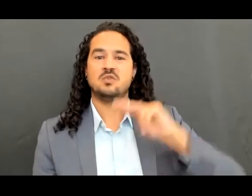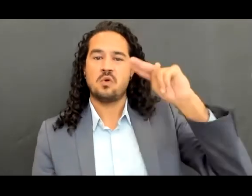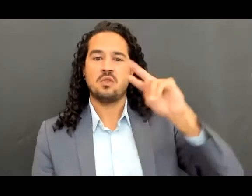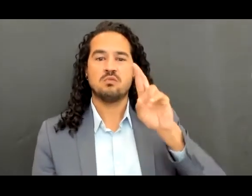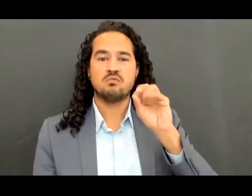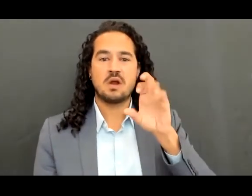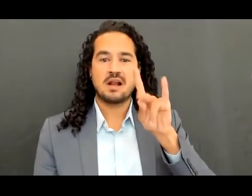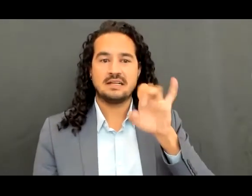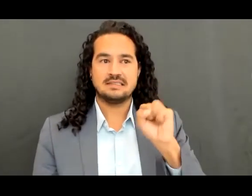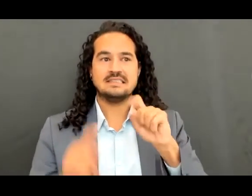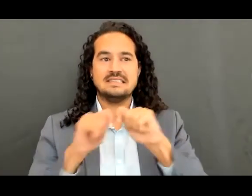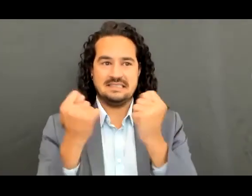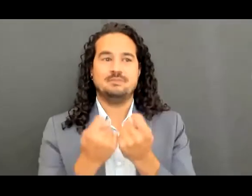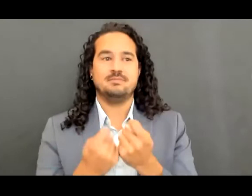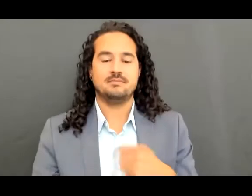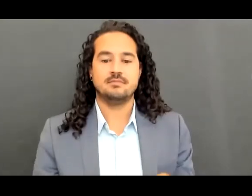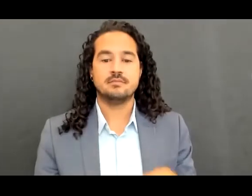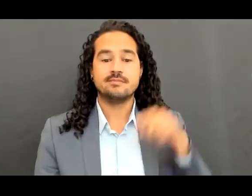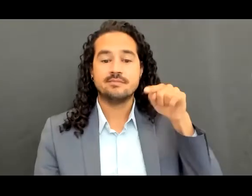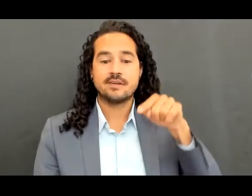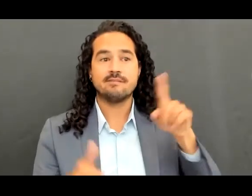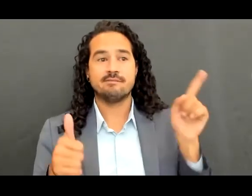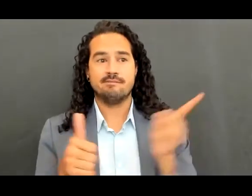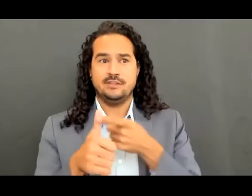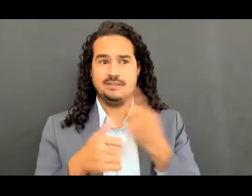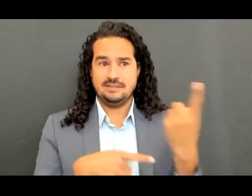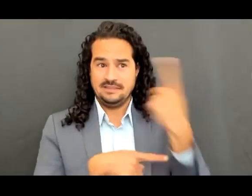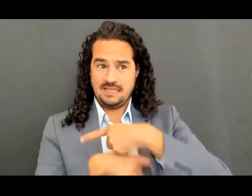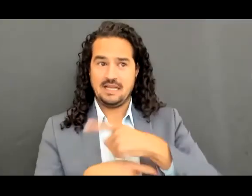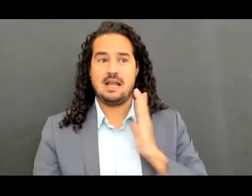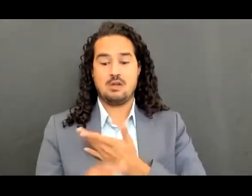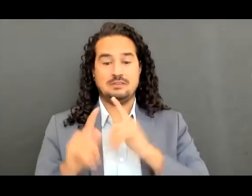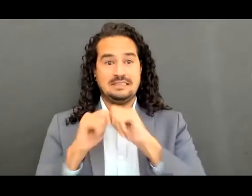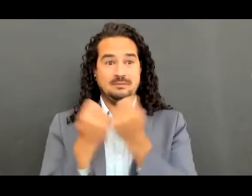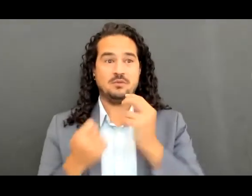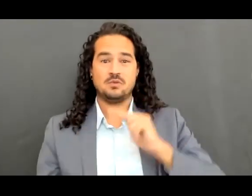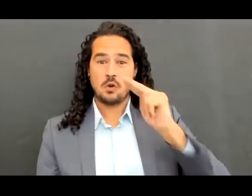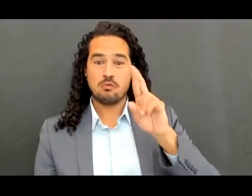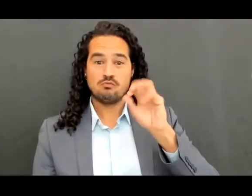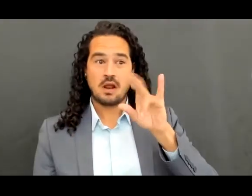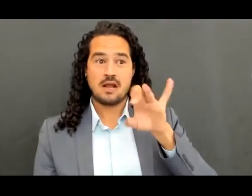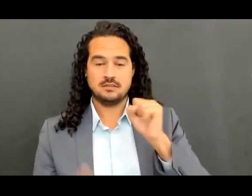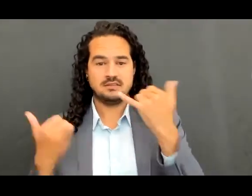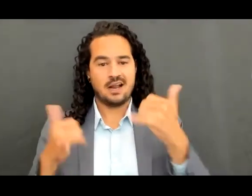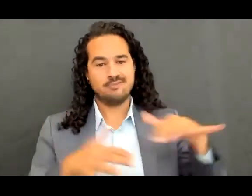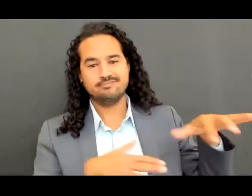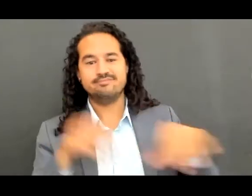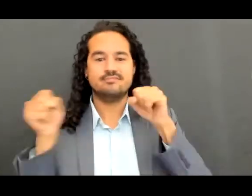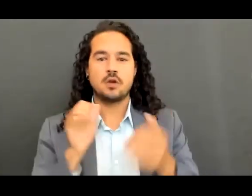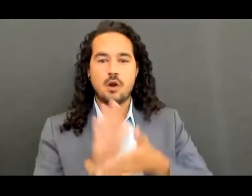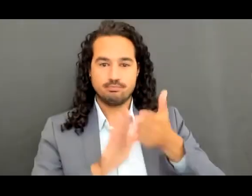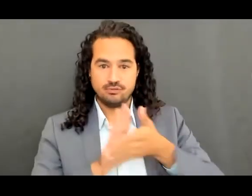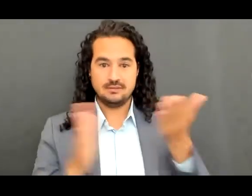quiero comentar que el equipo del norte de los Rockies estamos tomando la parte